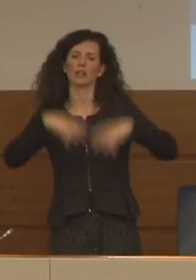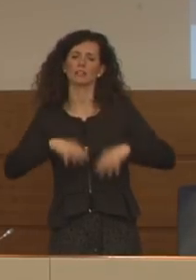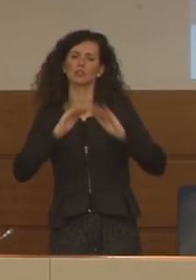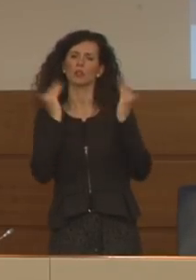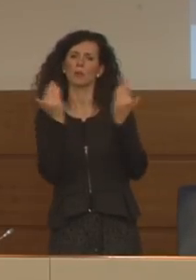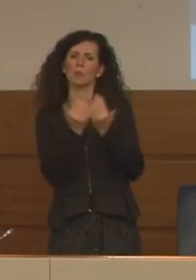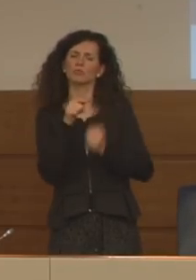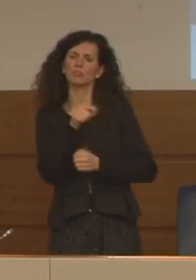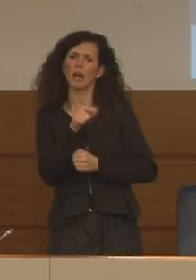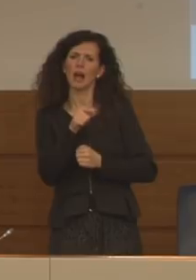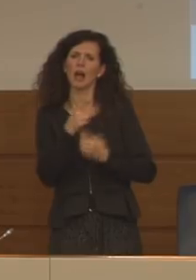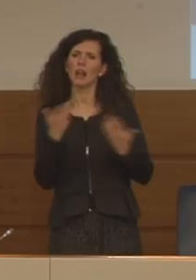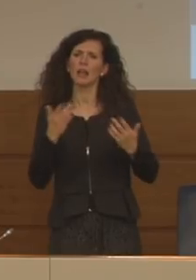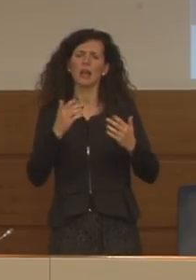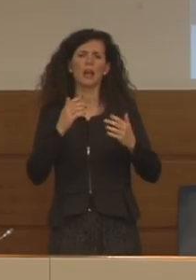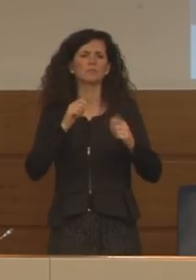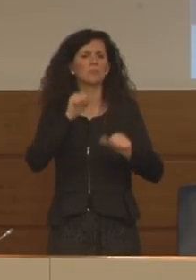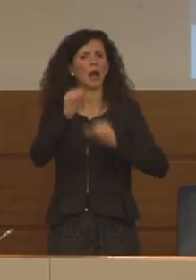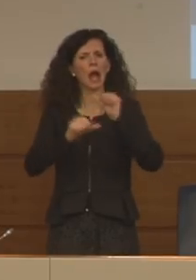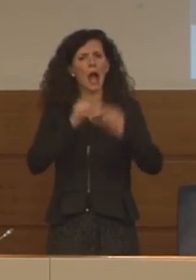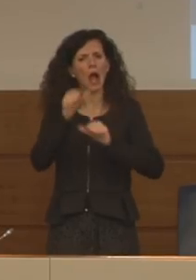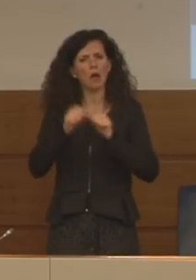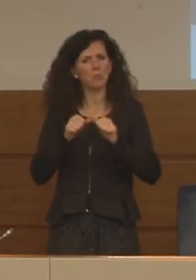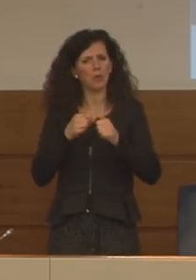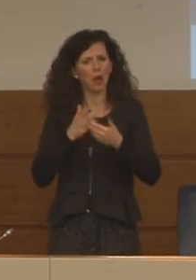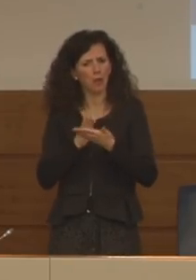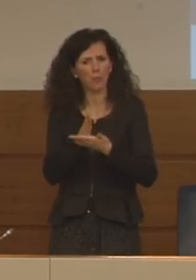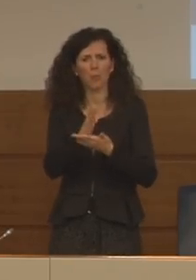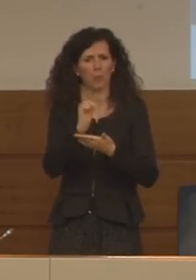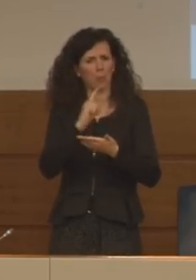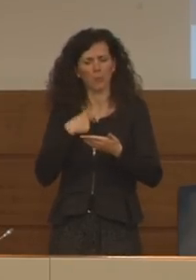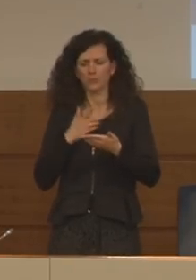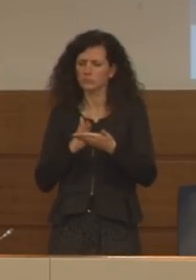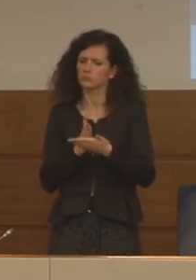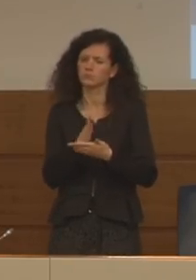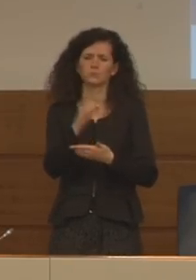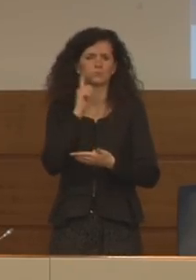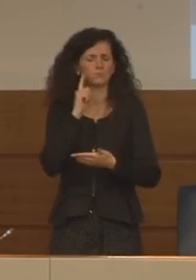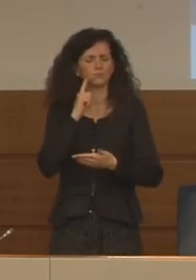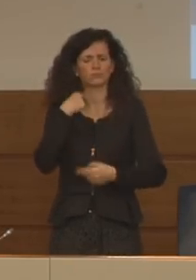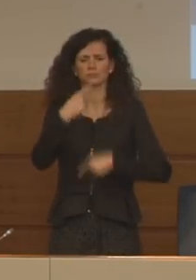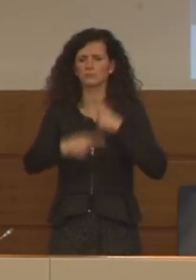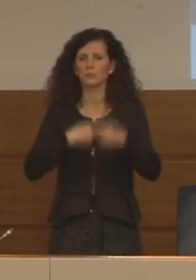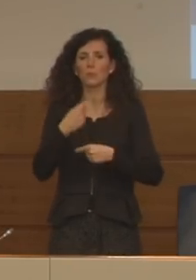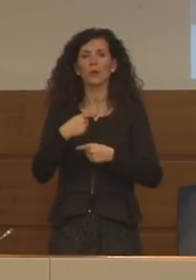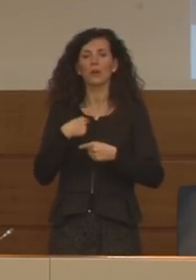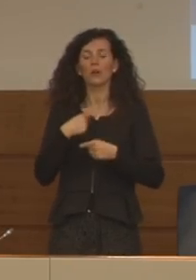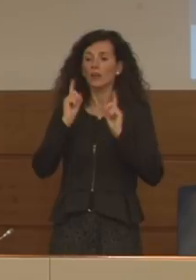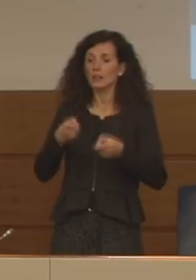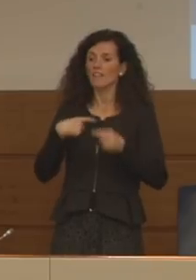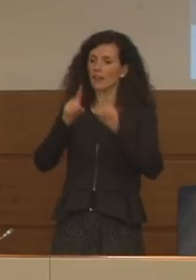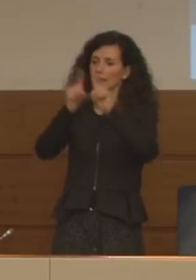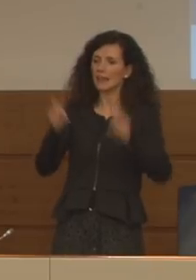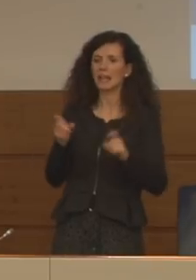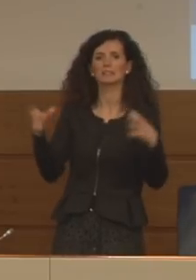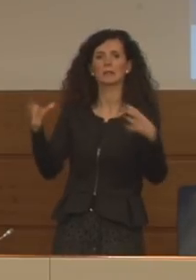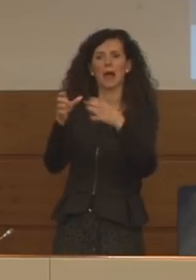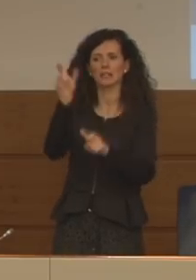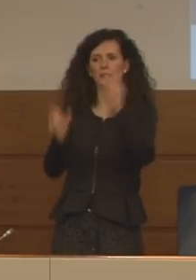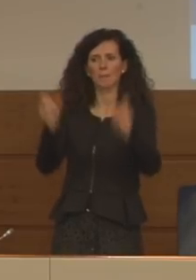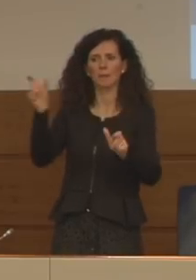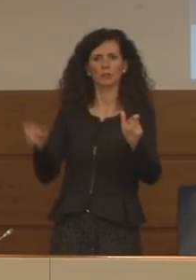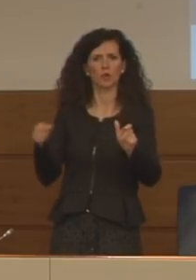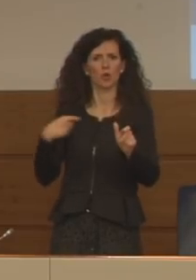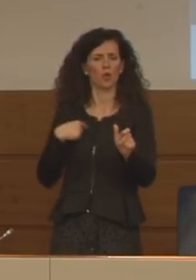nessuna nessun cambiamento di rotta nel senso che non sono raccomandati gli screening di massa soprattutto in una situazione epidemica